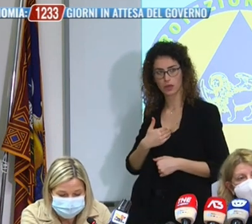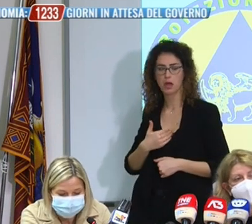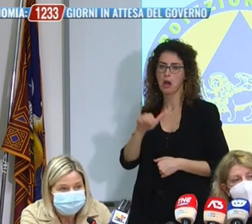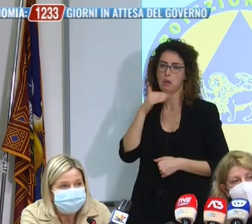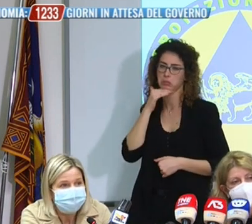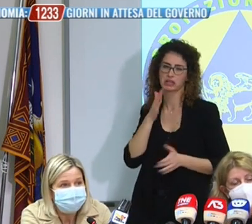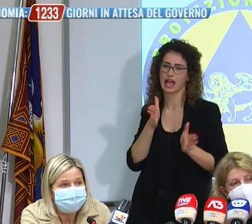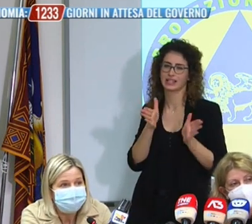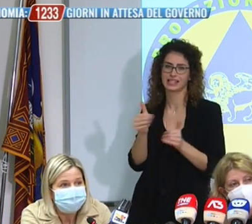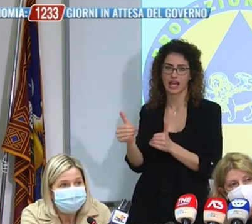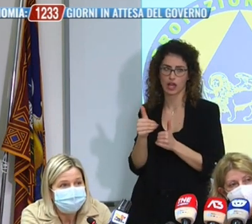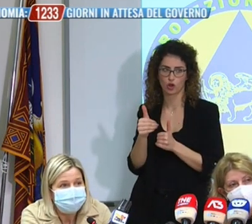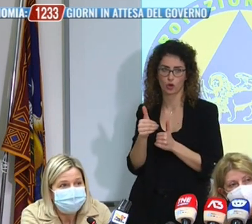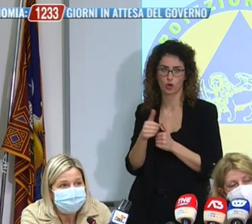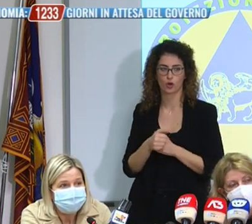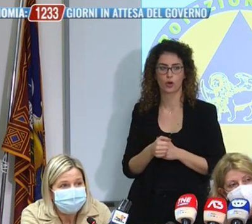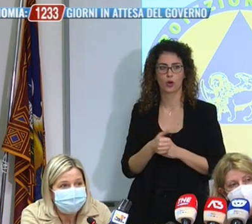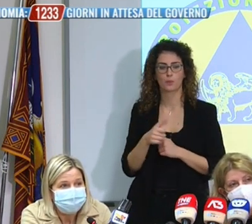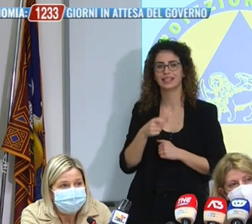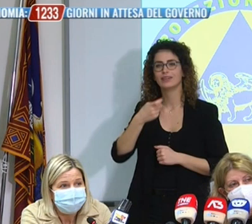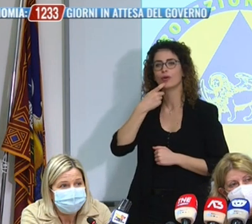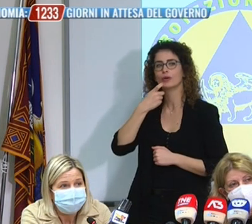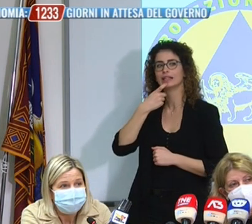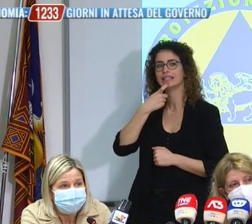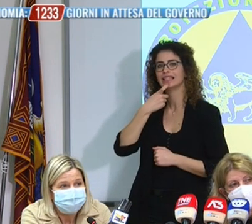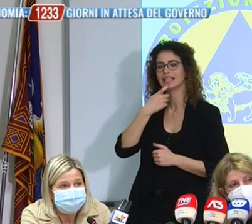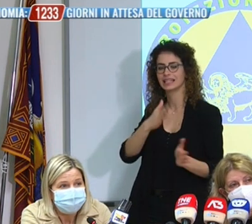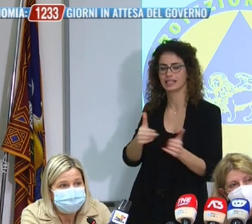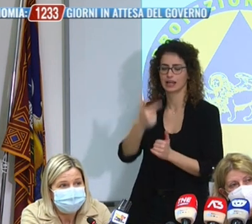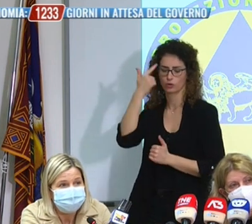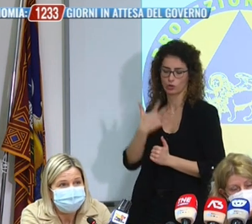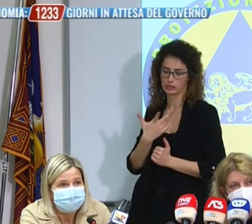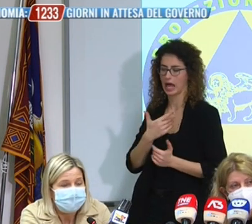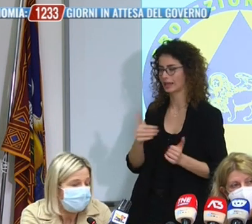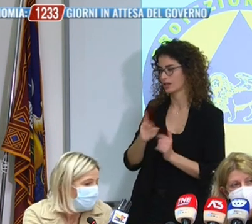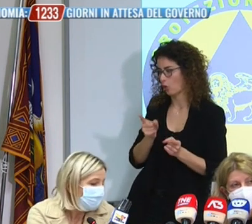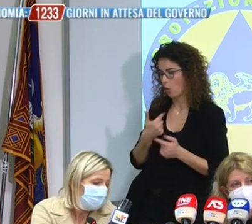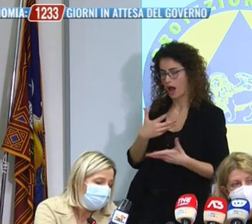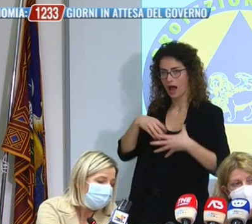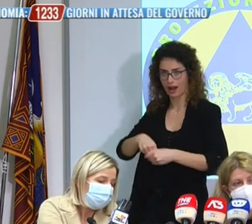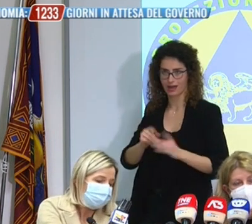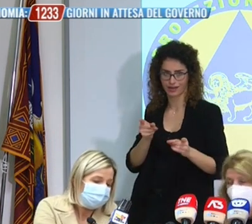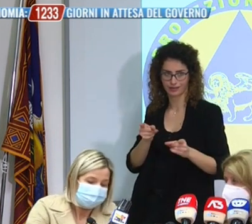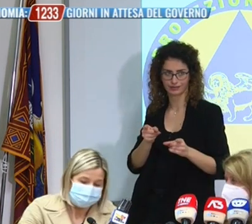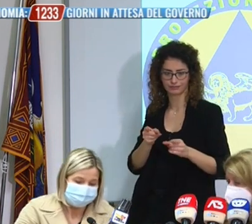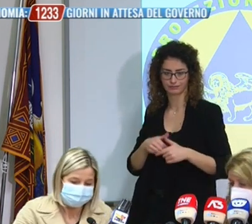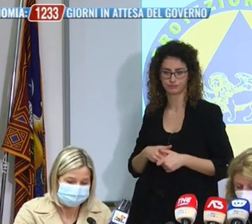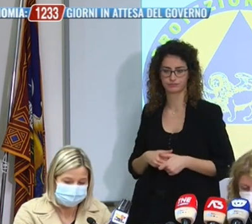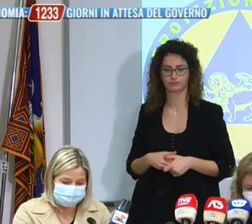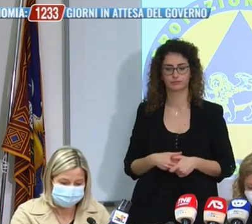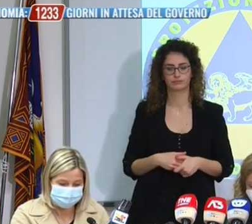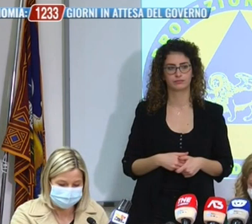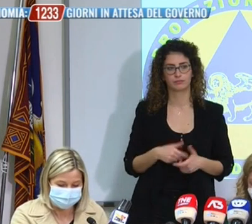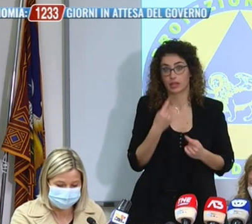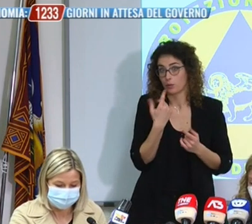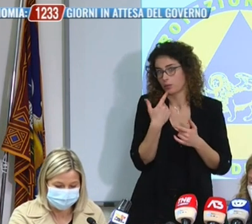il distretto con l'incidenza, perché anche quello che c'è la pinchista in un distretto, sa che quello è sul distretto, ma non è un po',